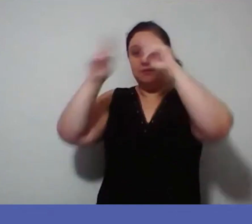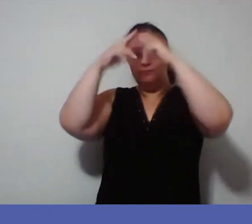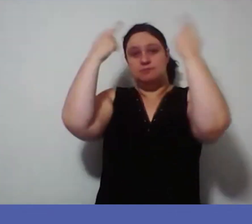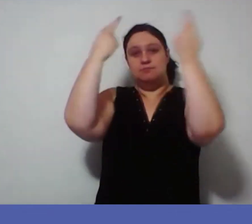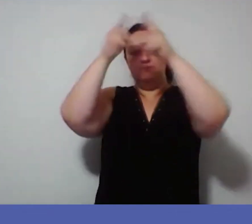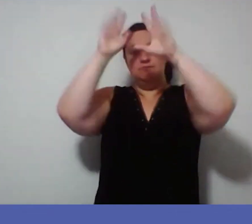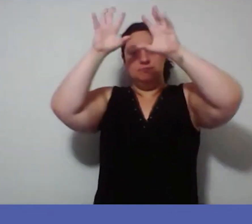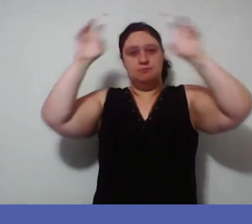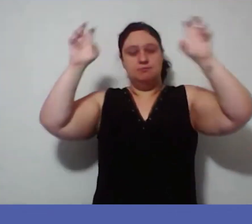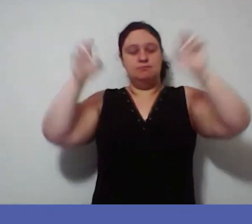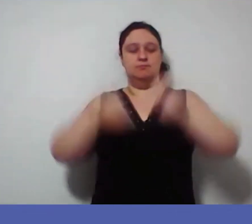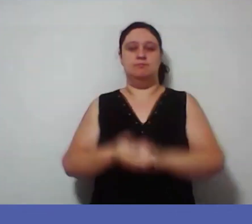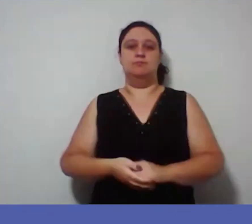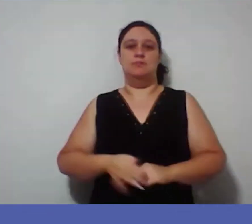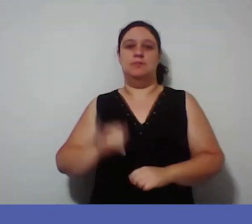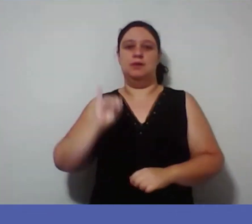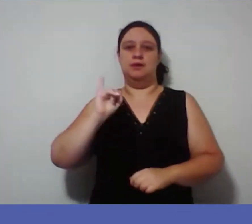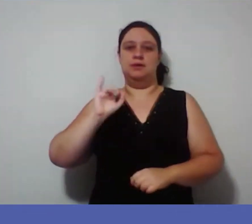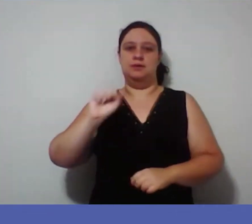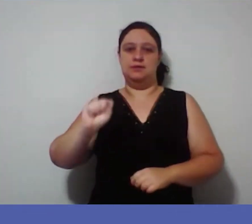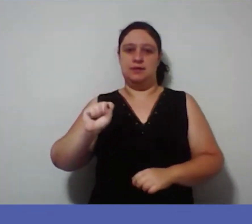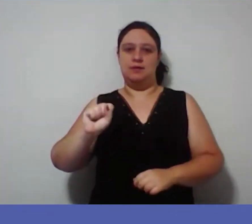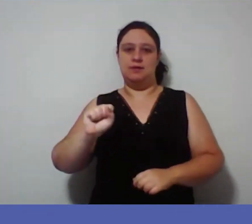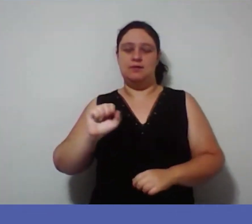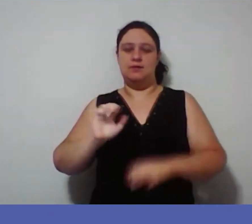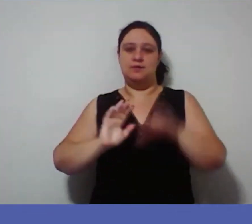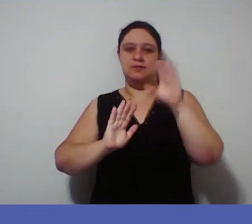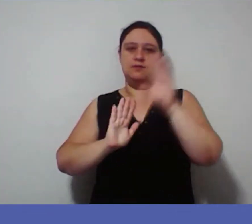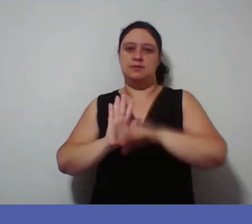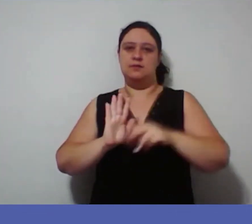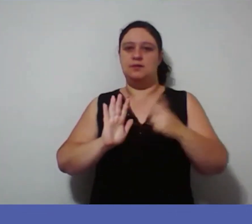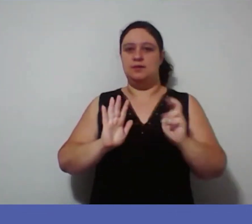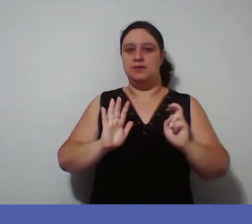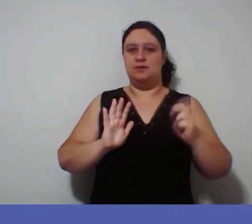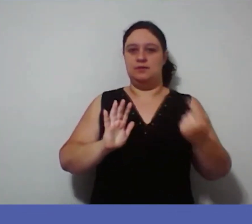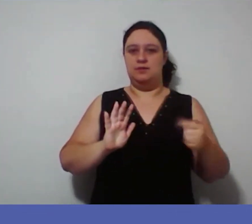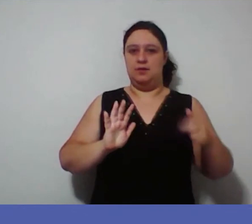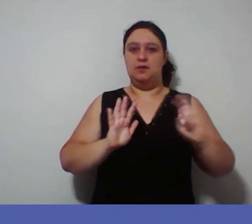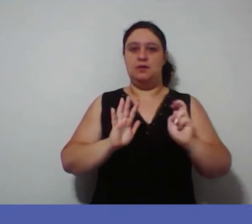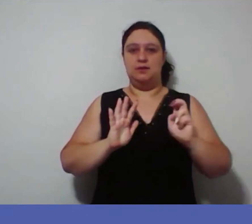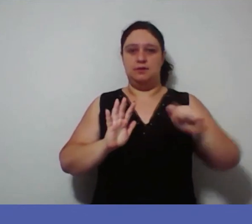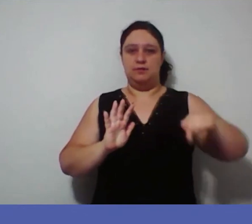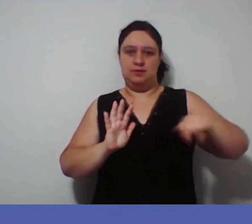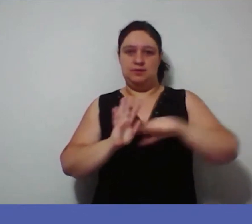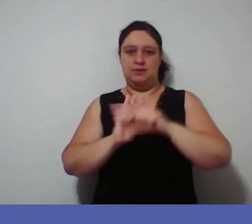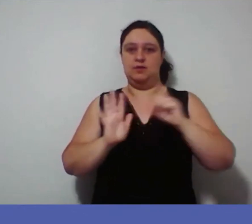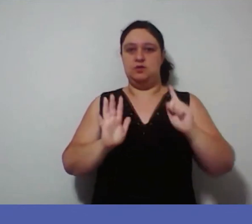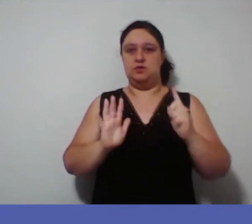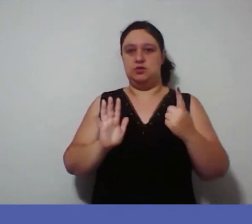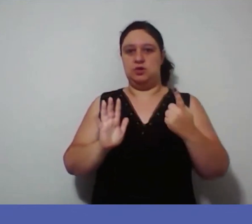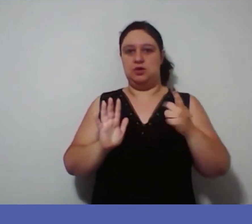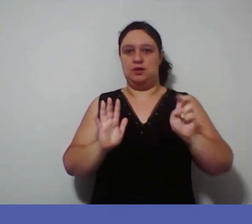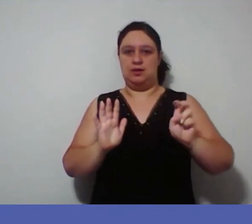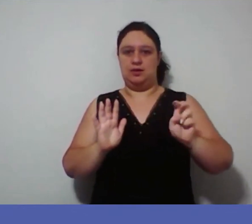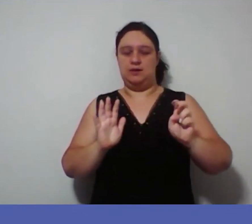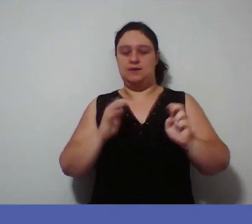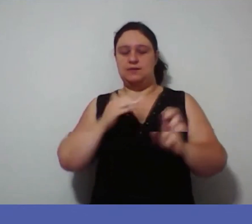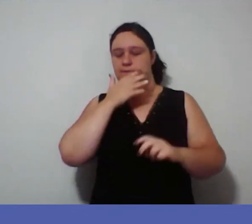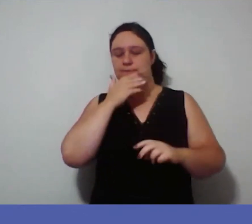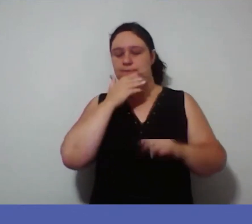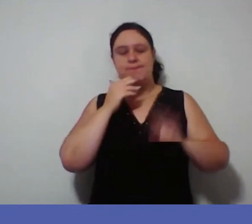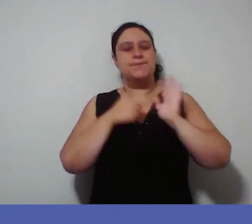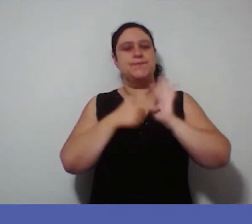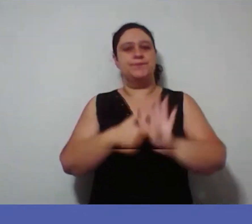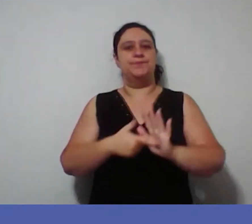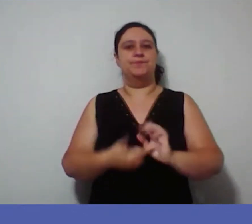Isaías 57, versículo 15 nos mostra que no reino dos céus não devemos